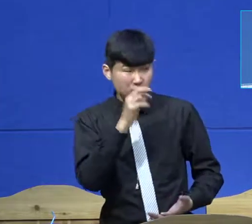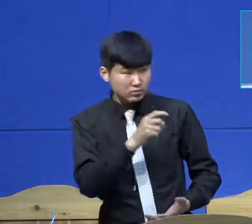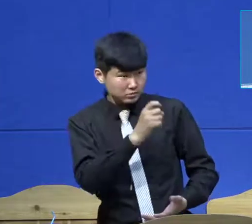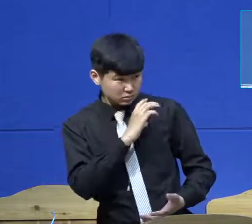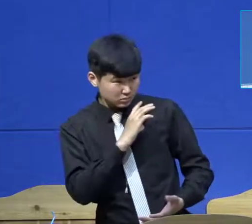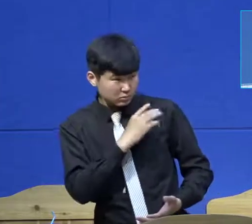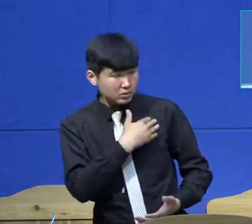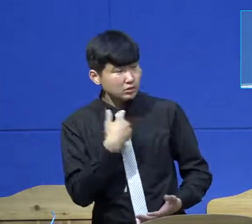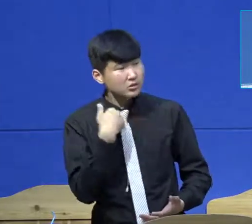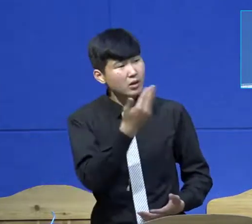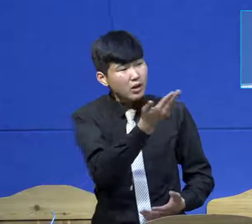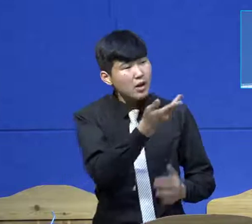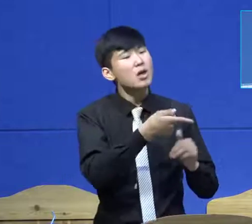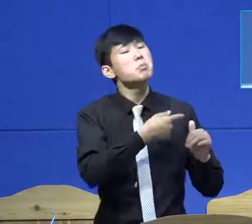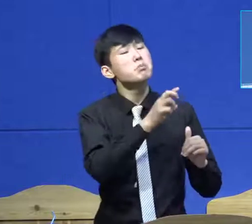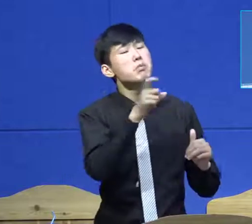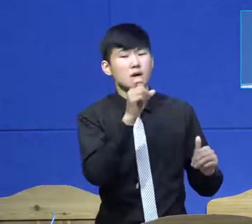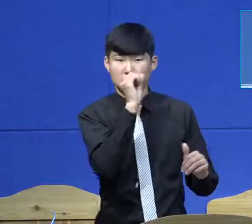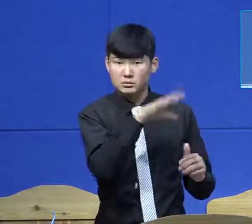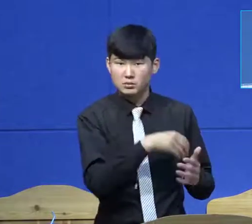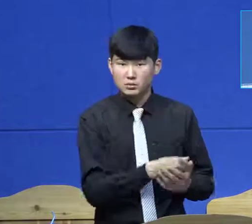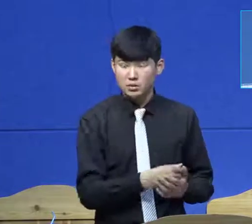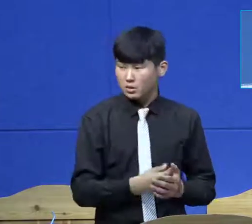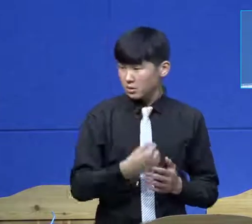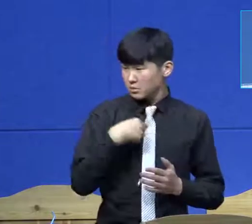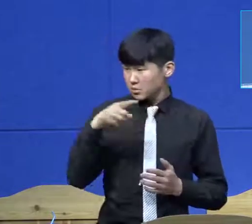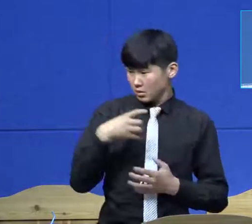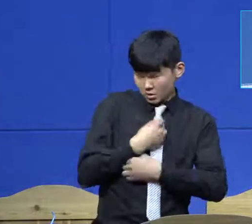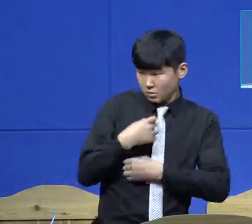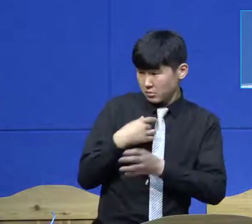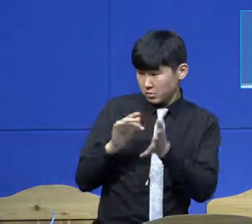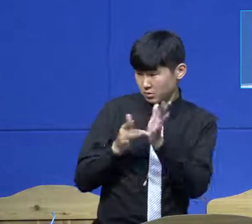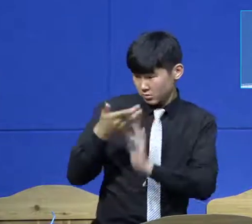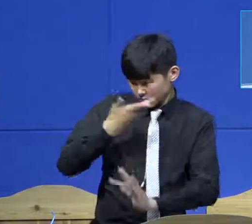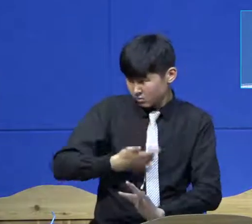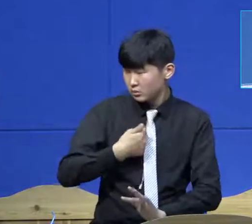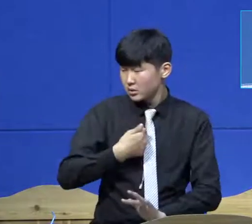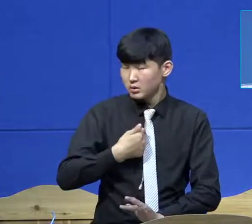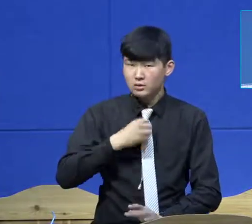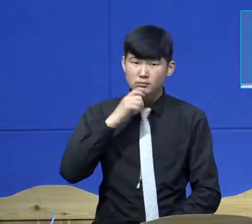Эзэн та хэн бэ гэж асуудаг. Би бол чиний хавчиж байгаа Есүс байна.